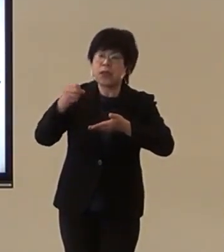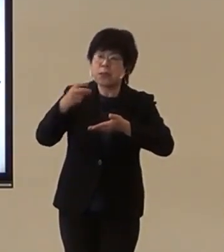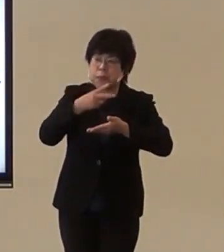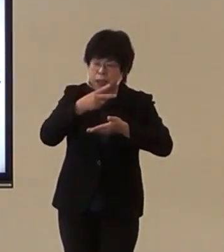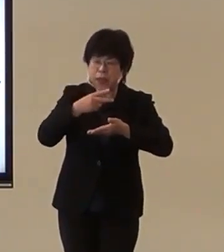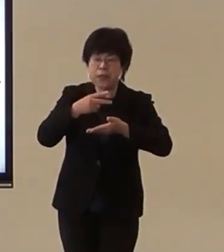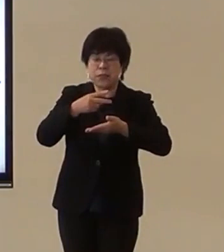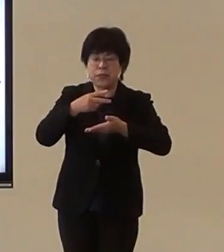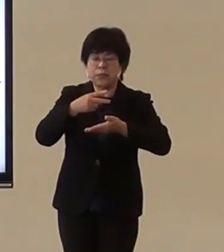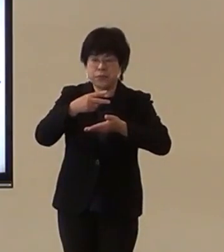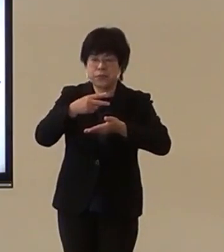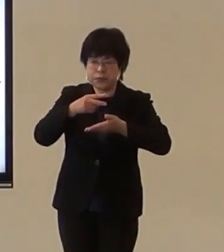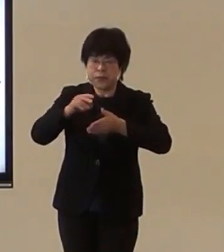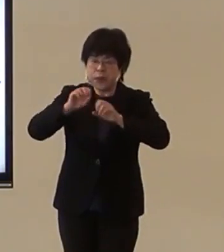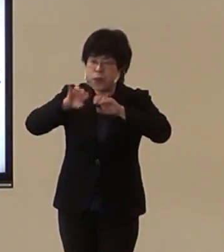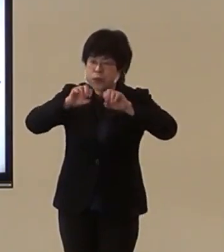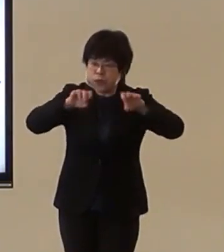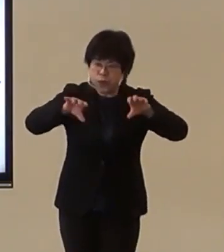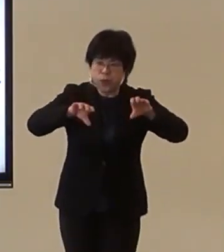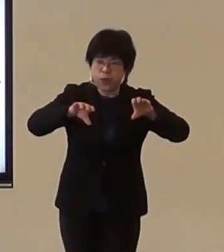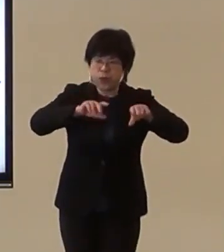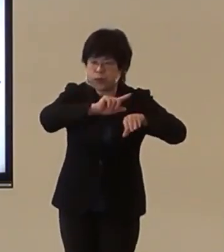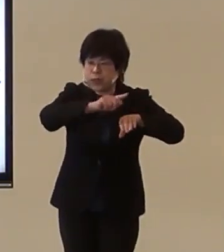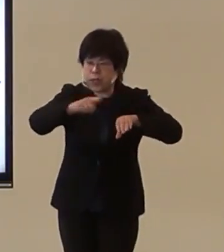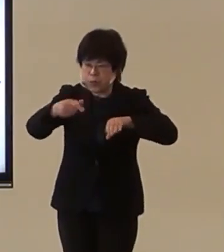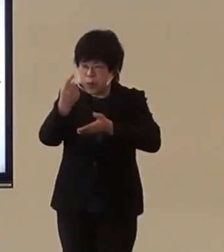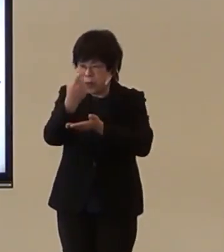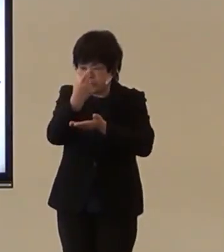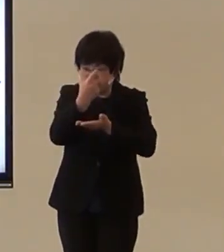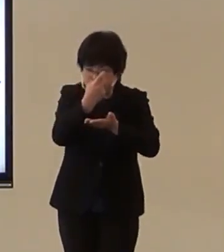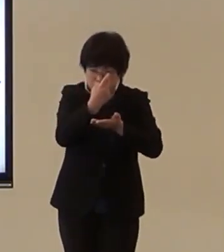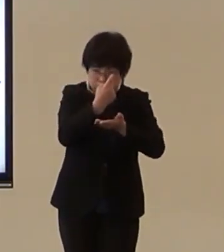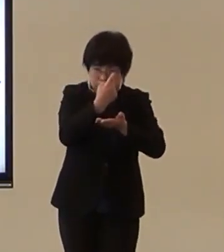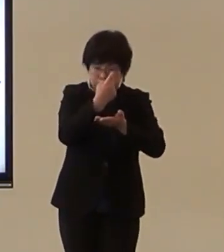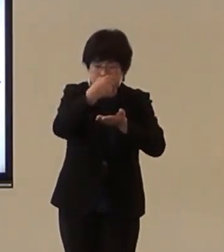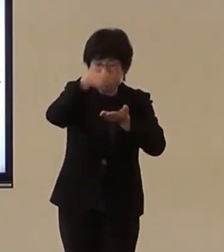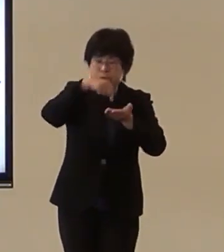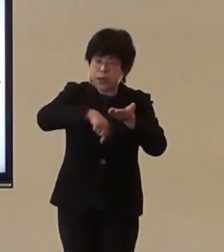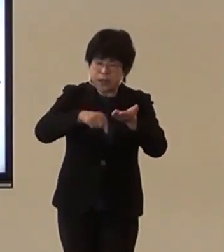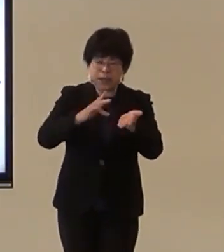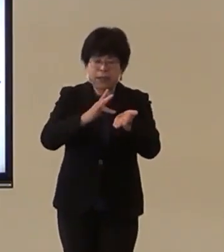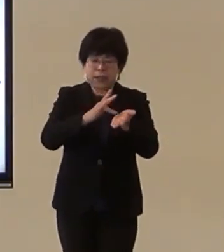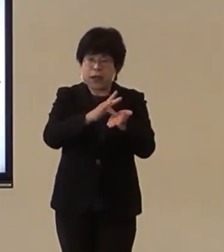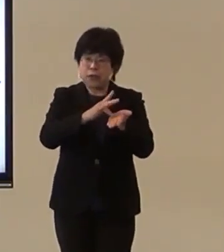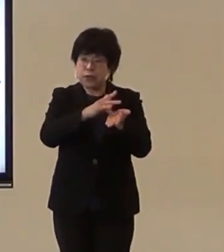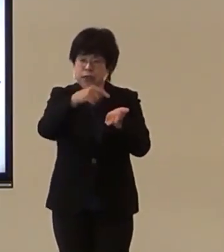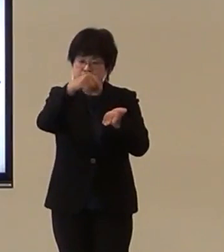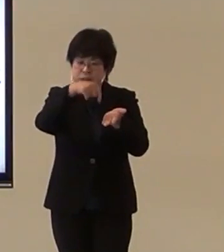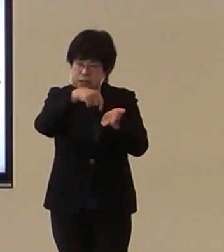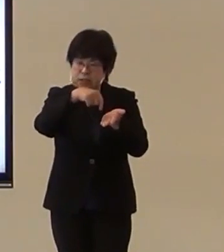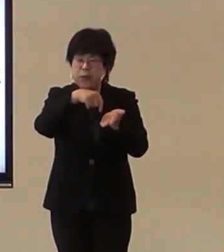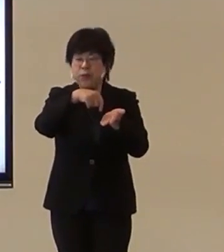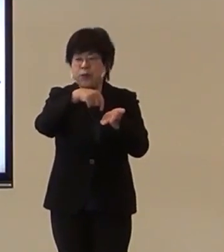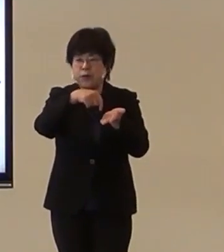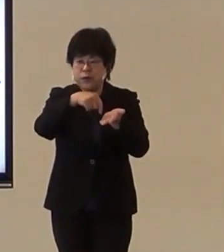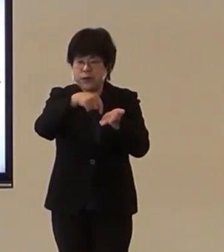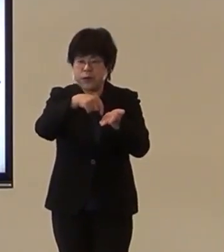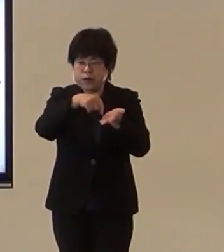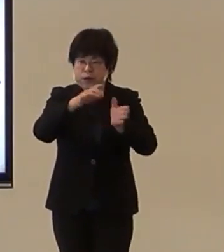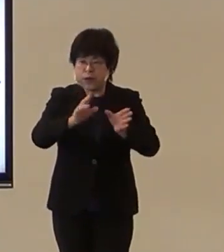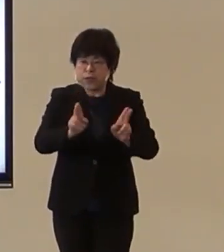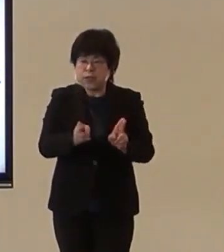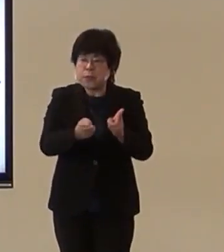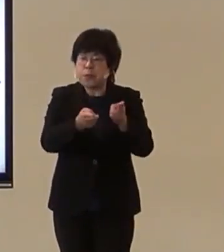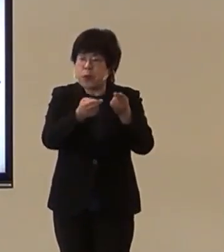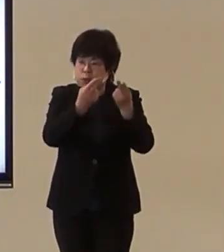学ばさせていただく中でですね、準備を進めているところでありますけど、そこに、医薬品、薬剤の総合的な、専門会社の